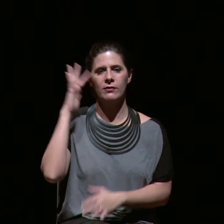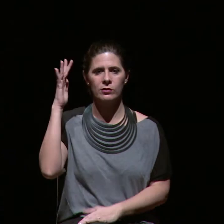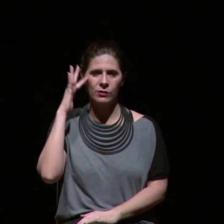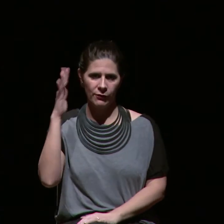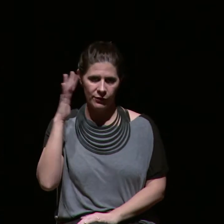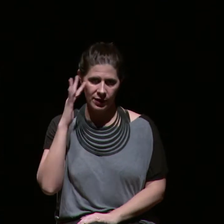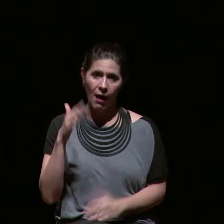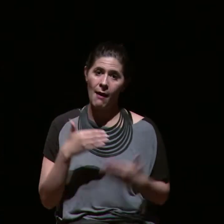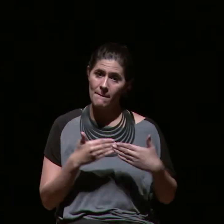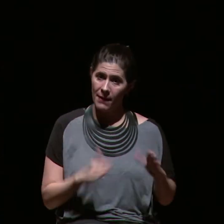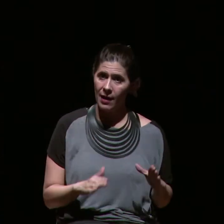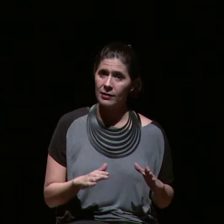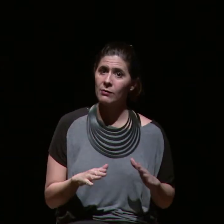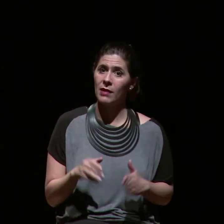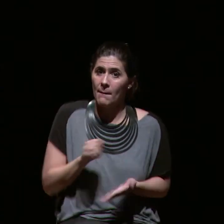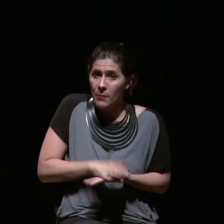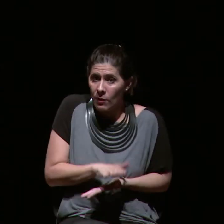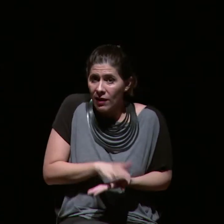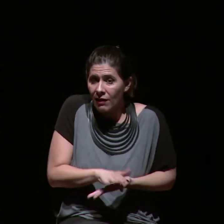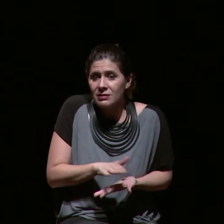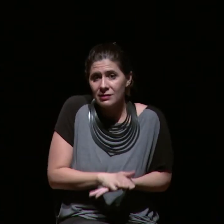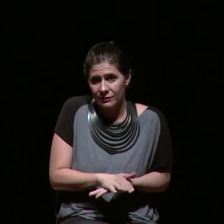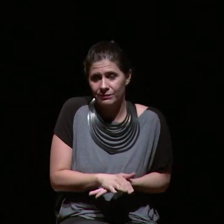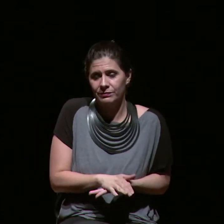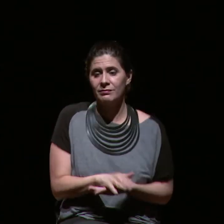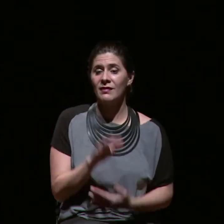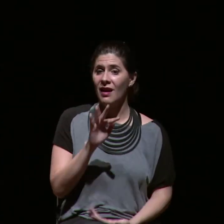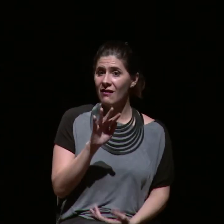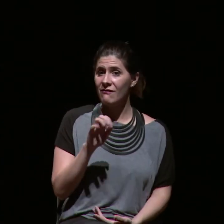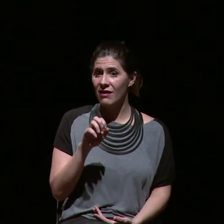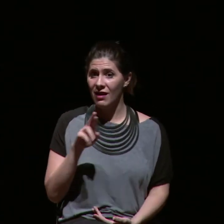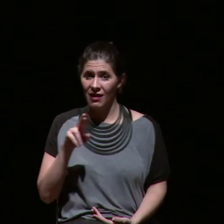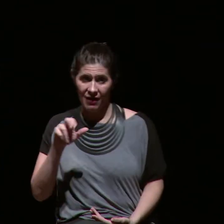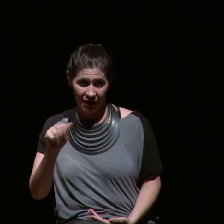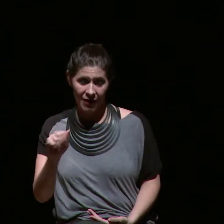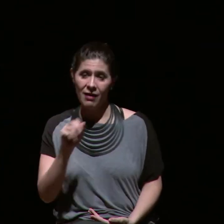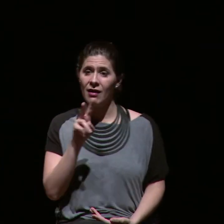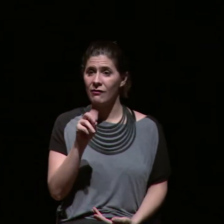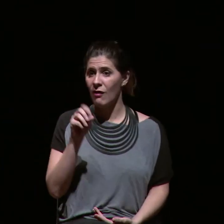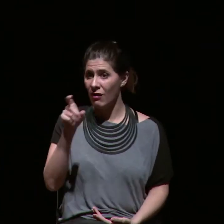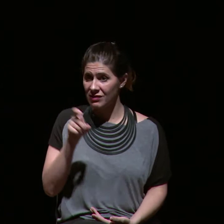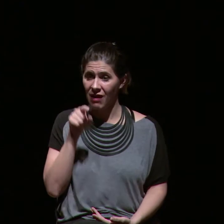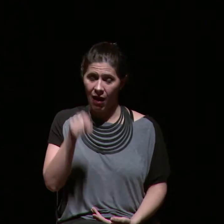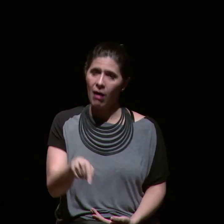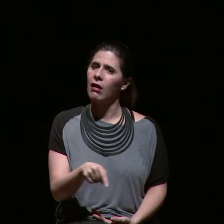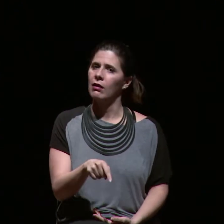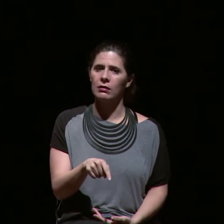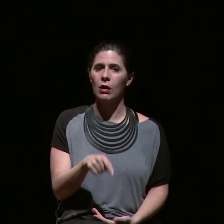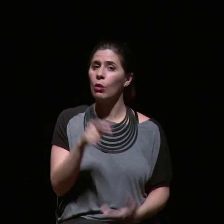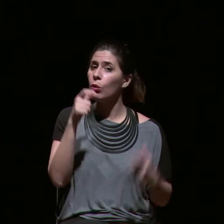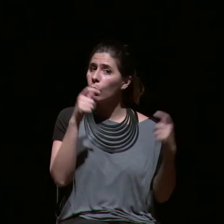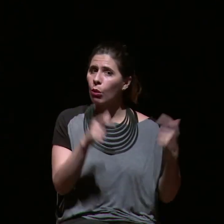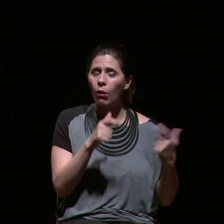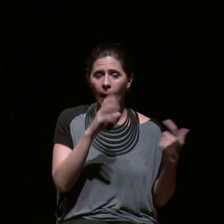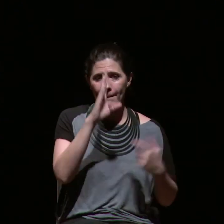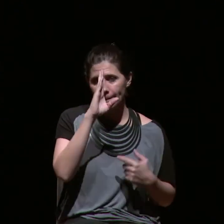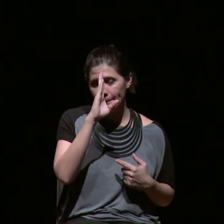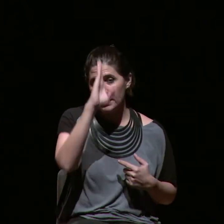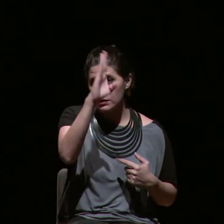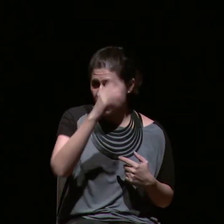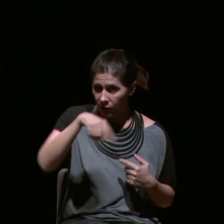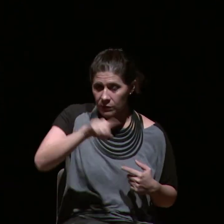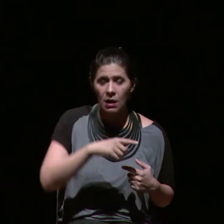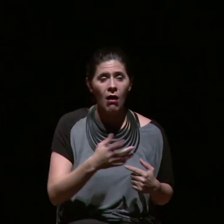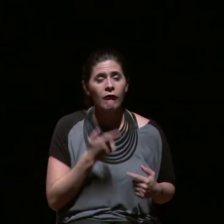da Universidade de São Paulo, a Férrea Vox representa hoje um dos maiores arcabouços para aqueles que buscam de forma totalmente